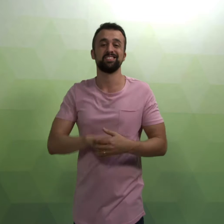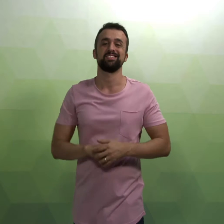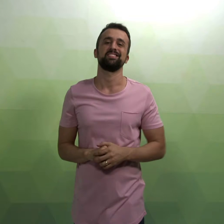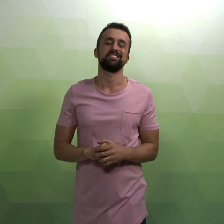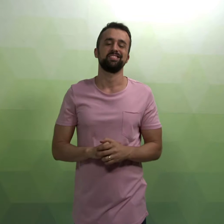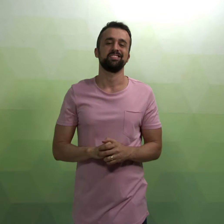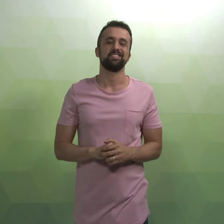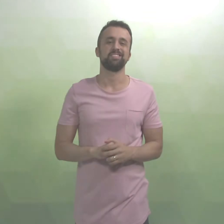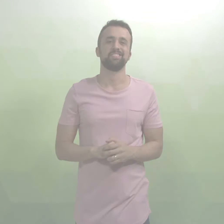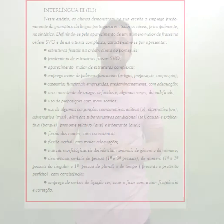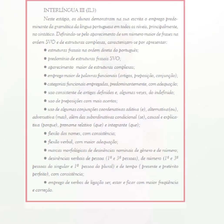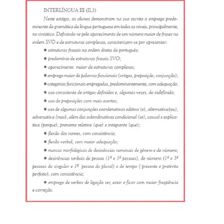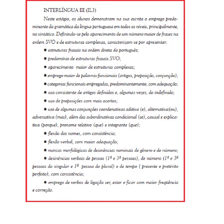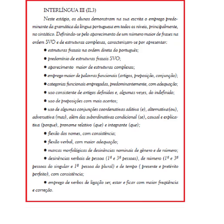olhada.